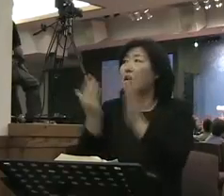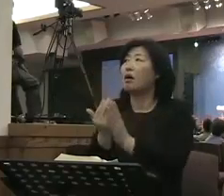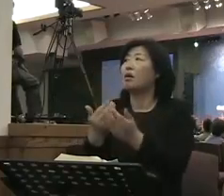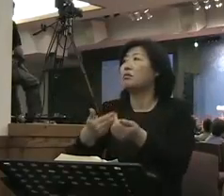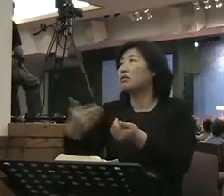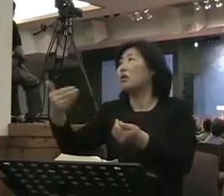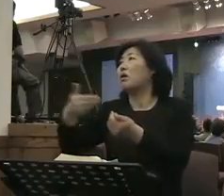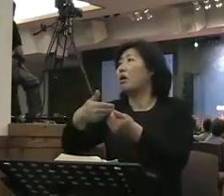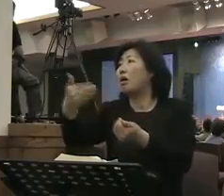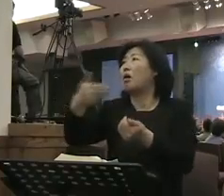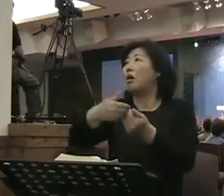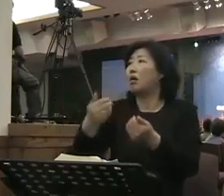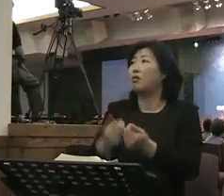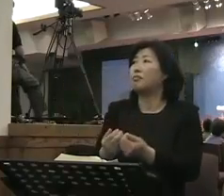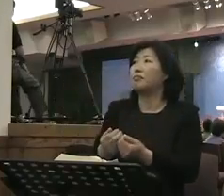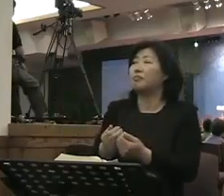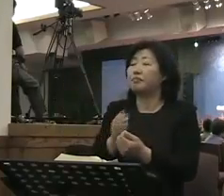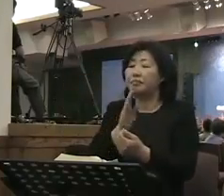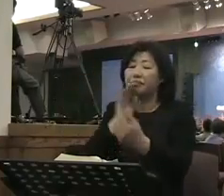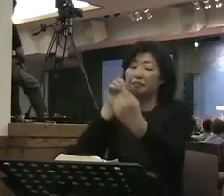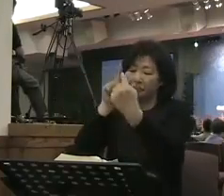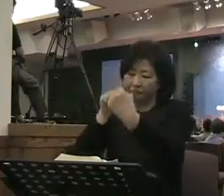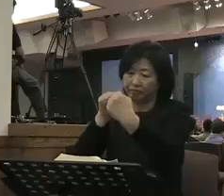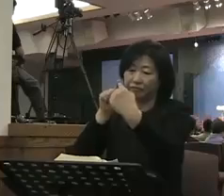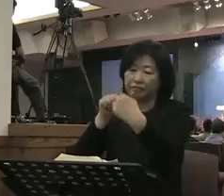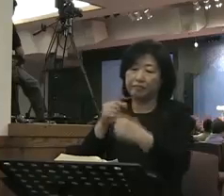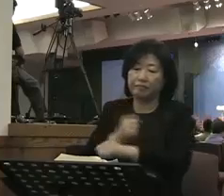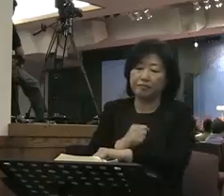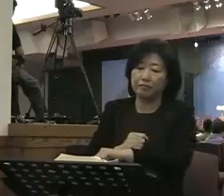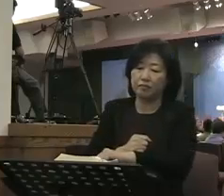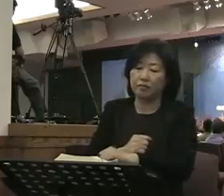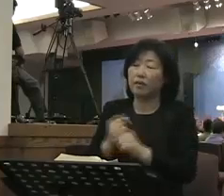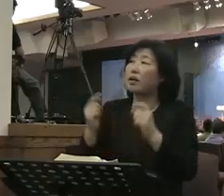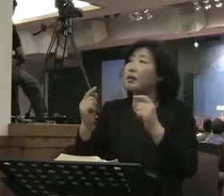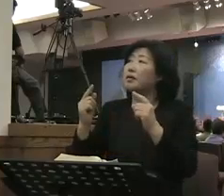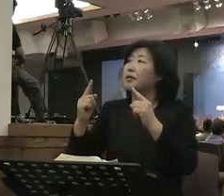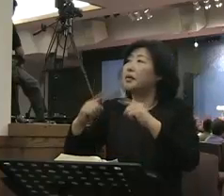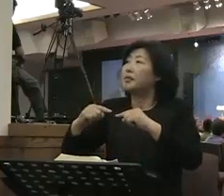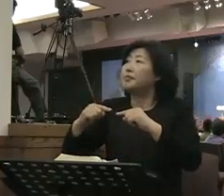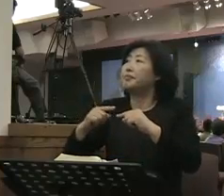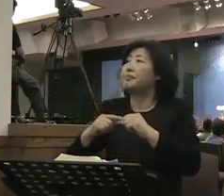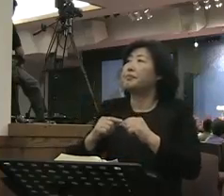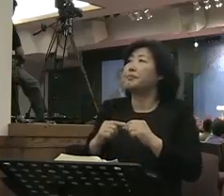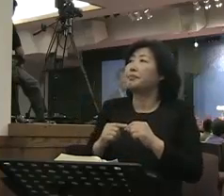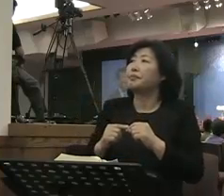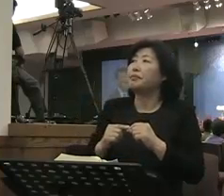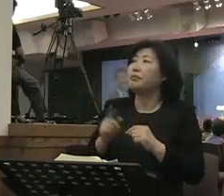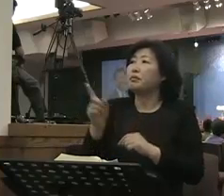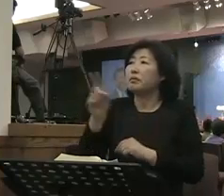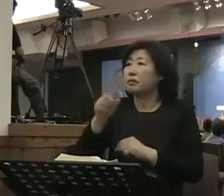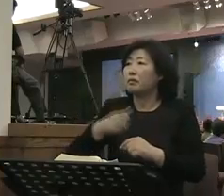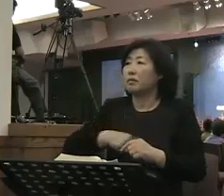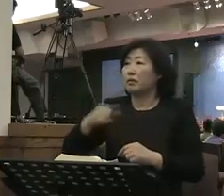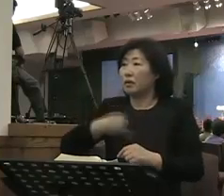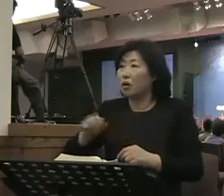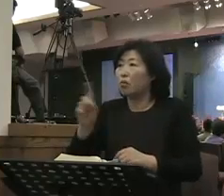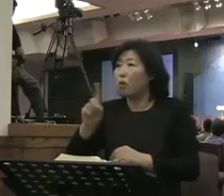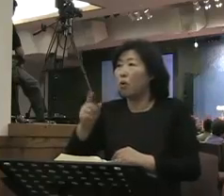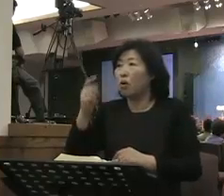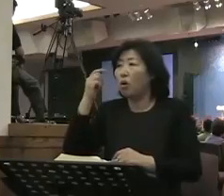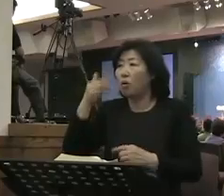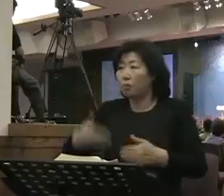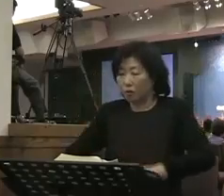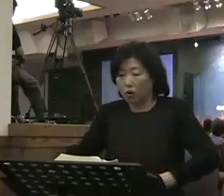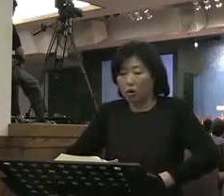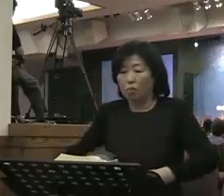것입니다. 동의합니다. 우리 자녀들에게도 무엇이 필요한가 생각해 보니까 우리 자녀들에게도 필요한 게 다른